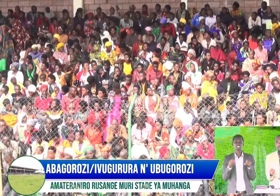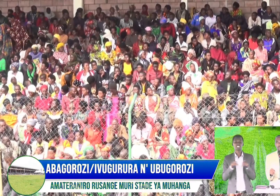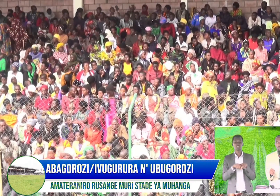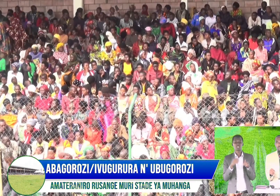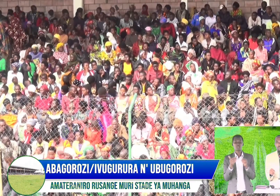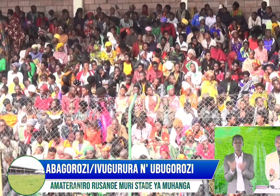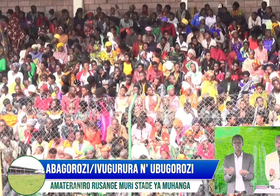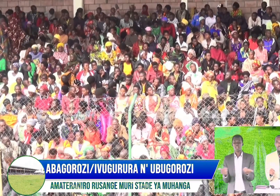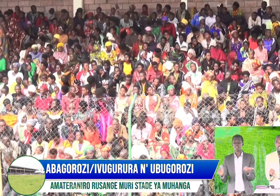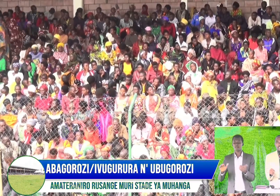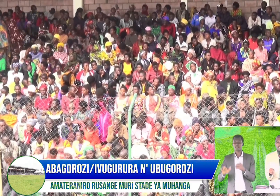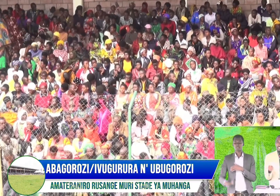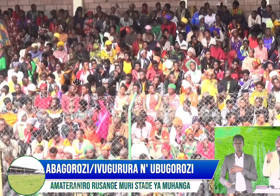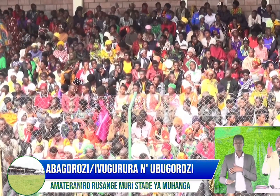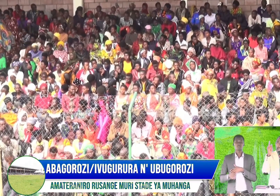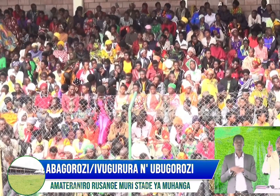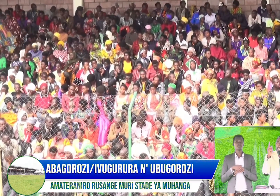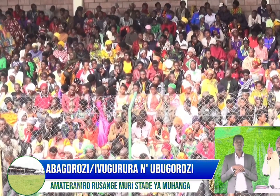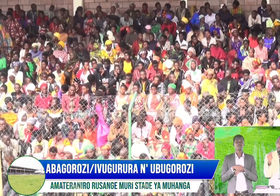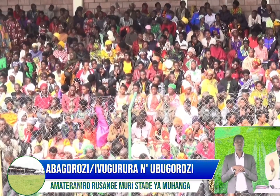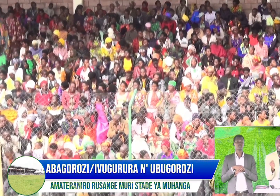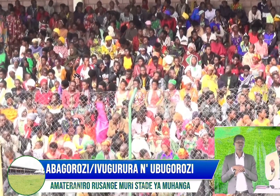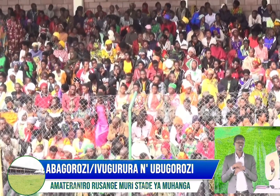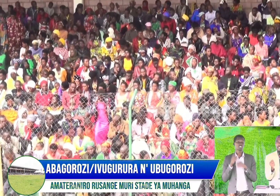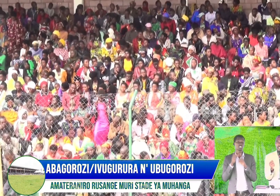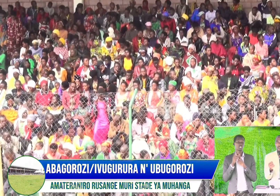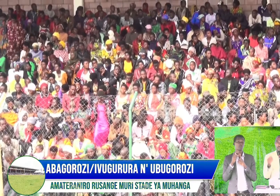mutoya. Iri jambo